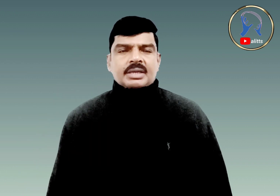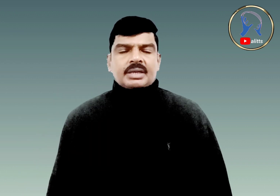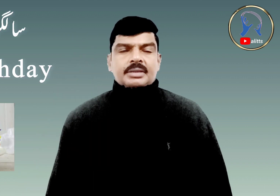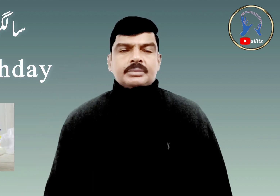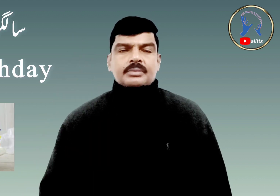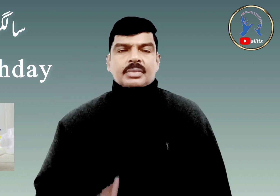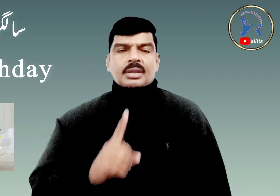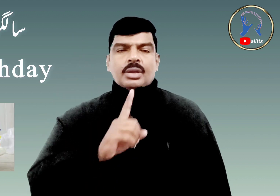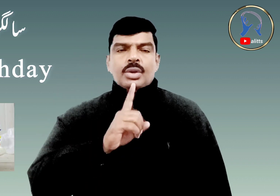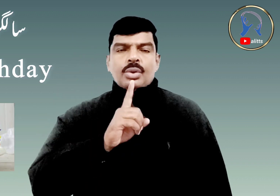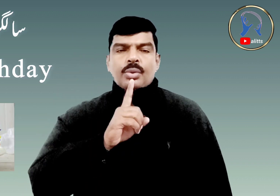सालगिरह,